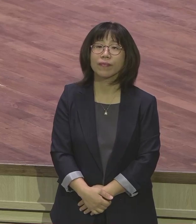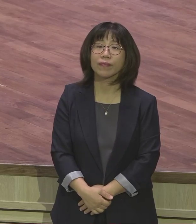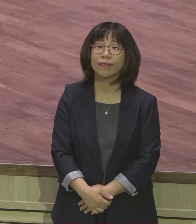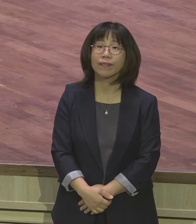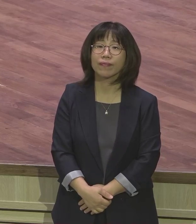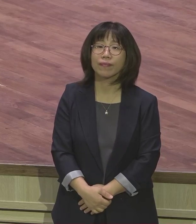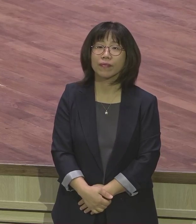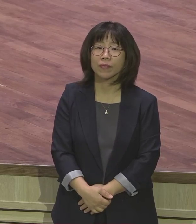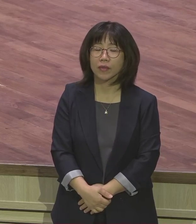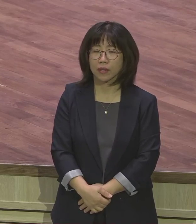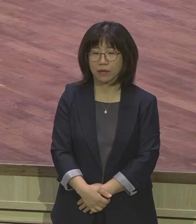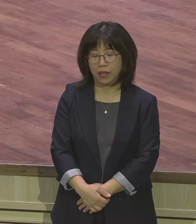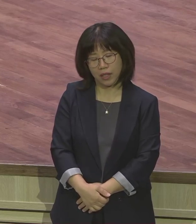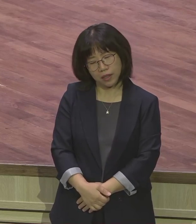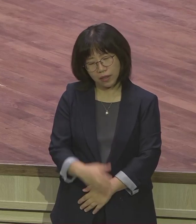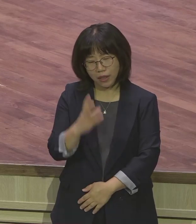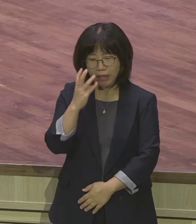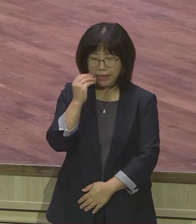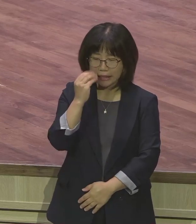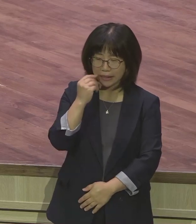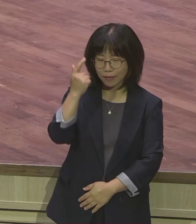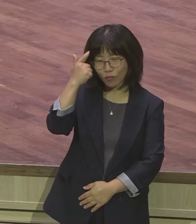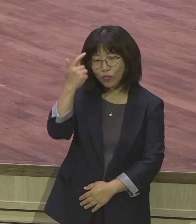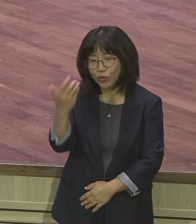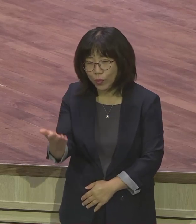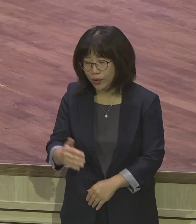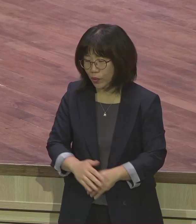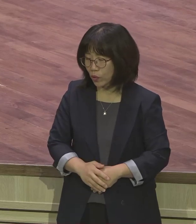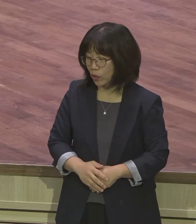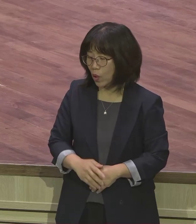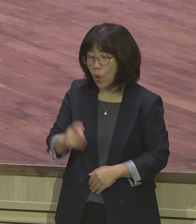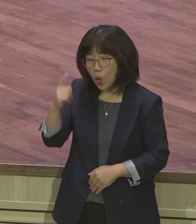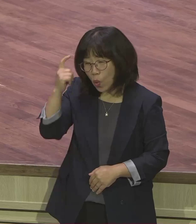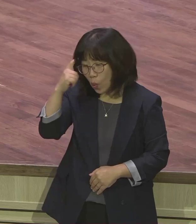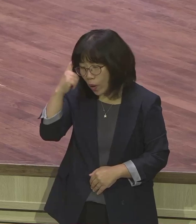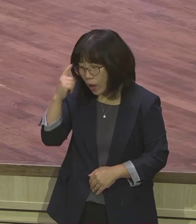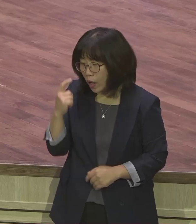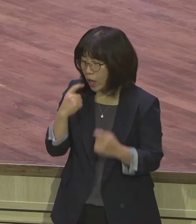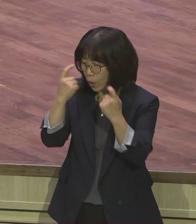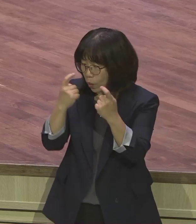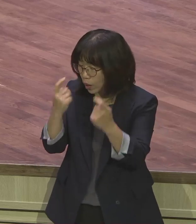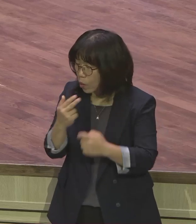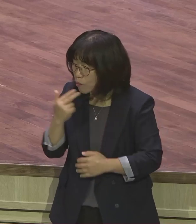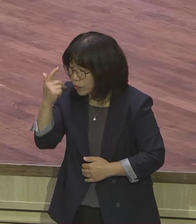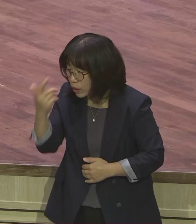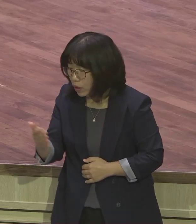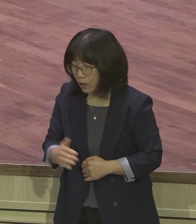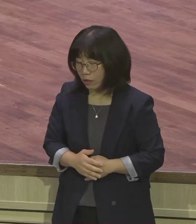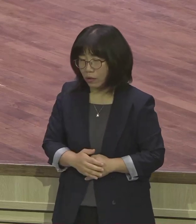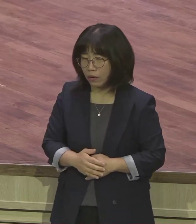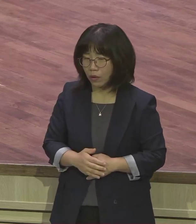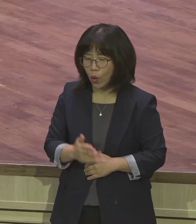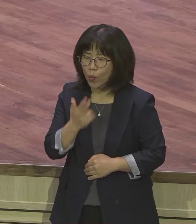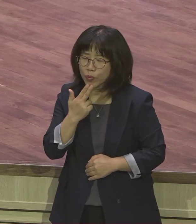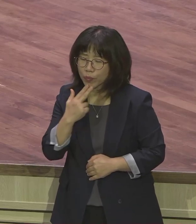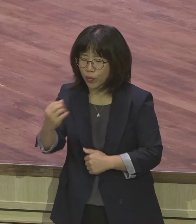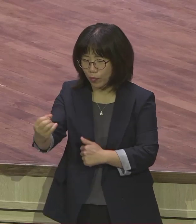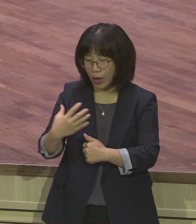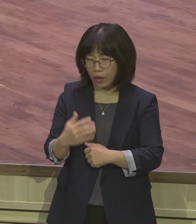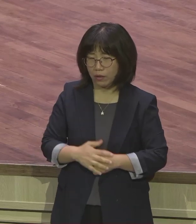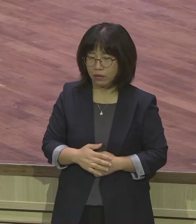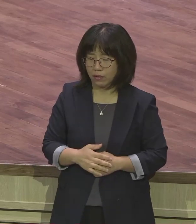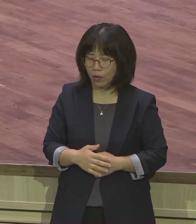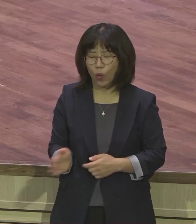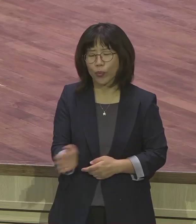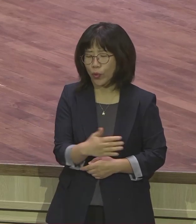그런데 내가 물었어요. 사람이 이렇게 없냐가 없대요. 오전에는 하나 거의 없대요. 오후에 좀